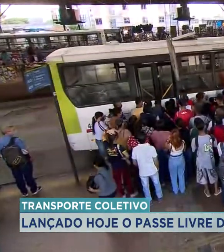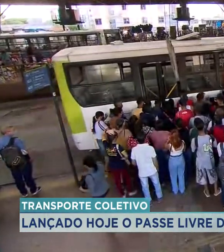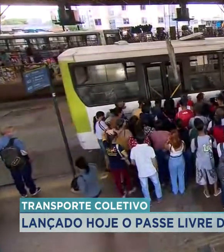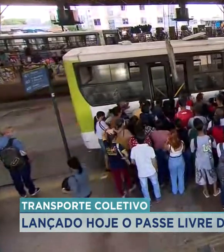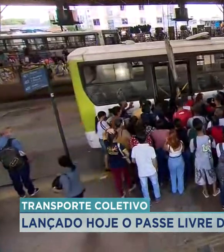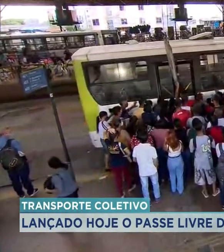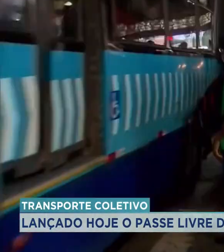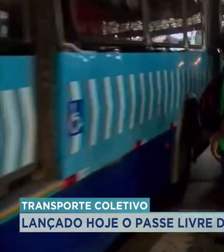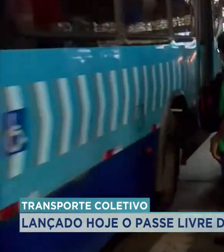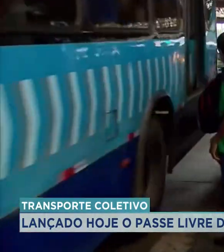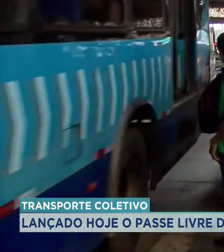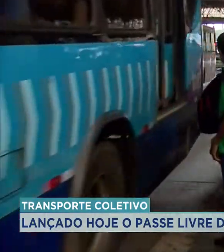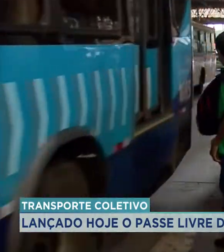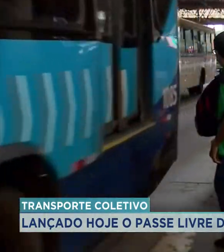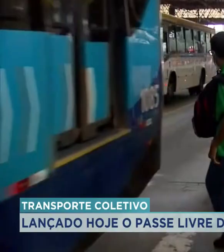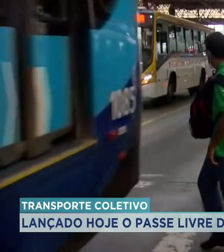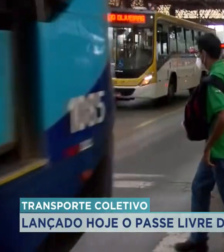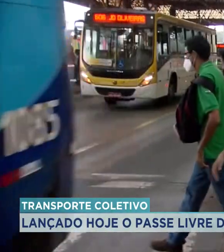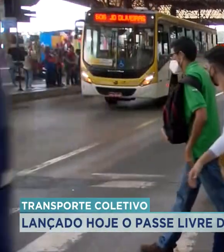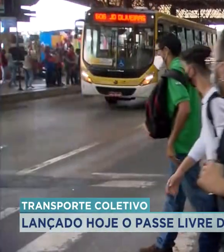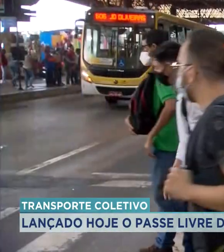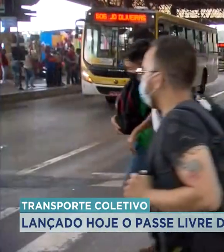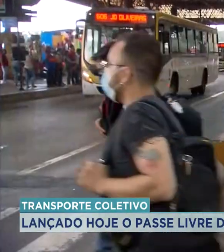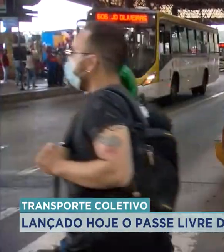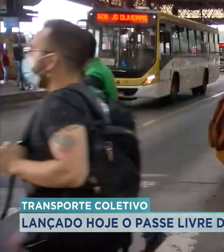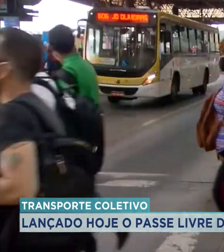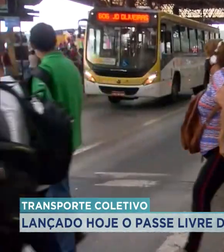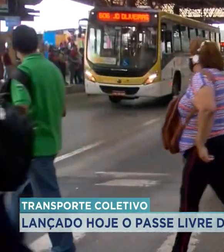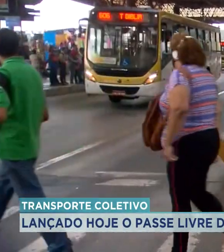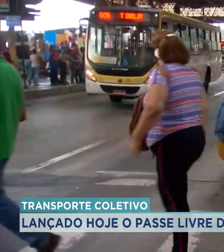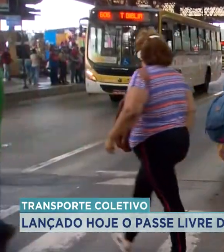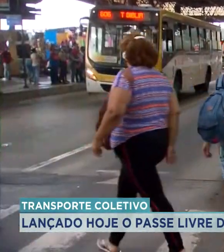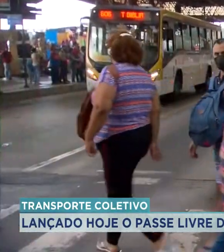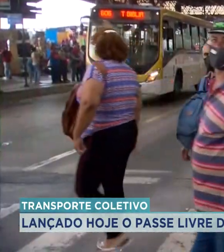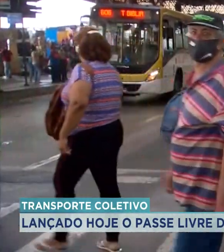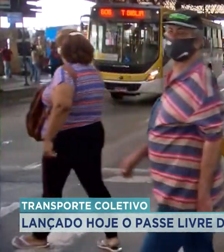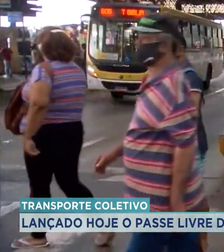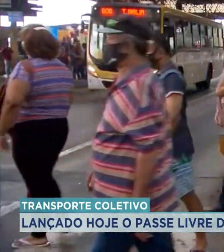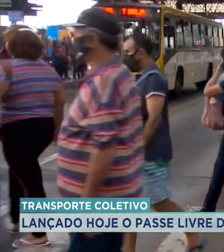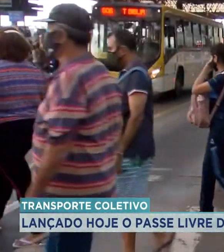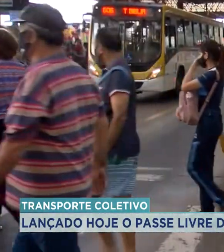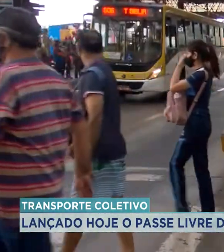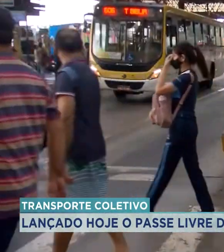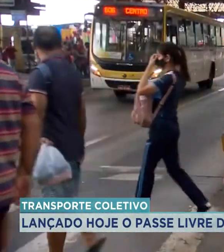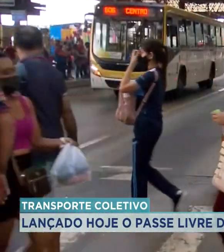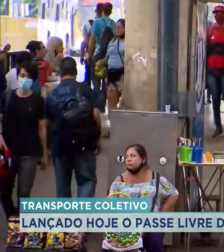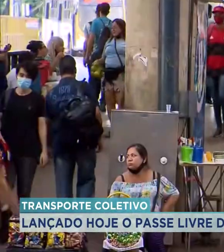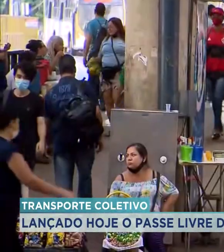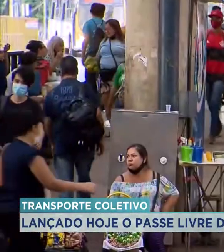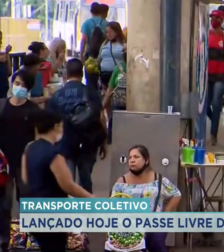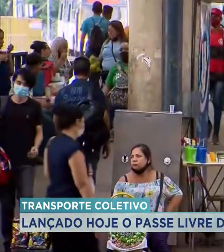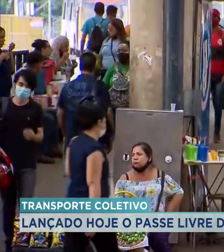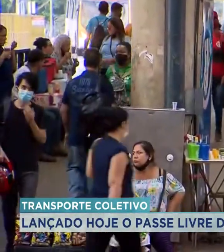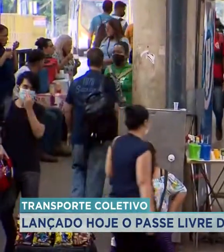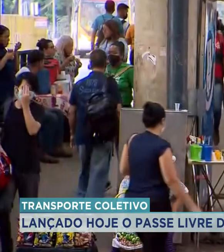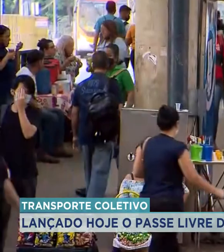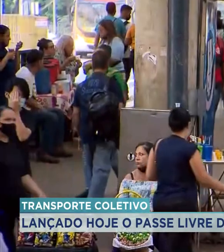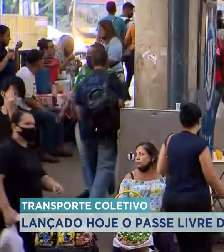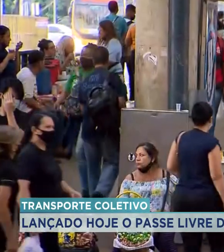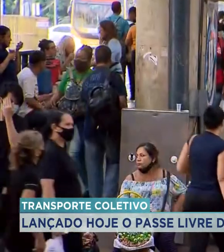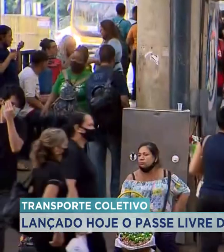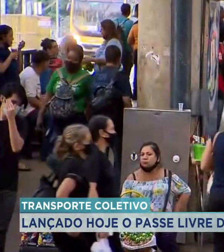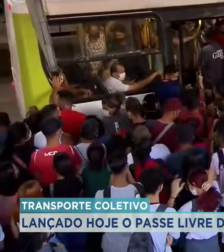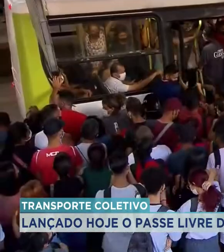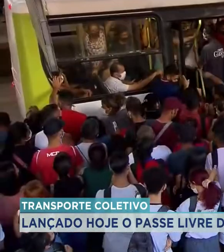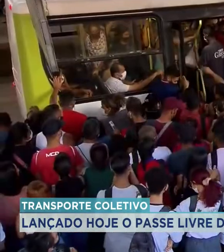redução do valor para o empresário, o aumento de passagens oferecidas e as empresas do transporte coletivo anunciando que estão operando